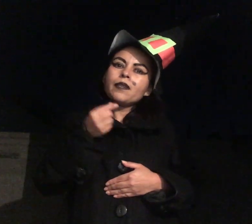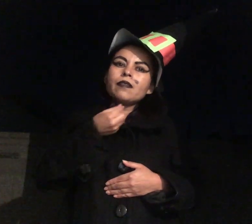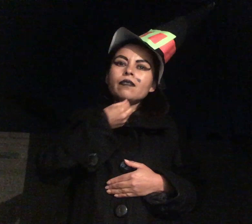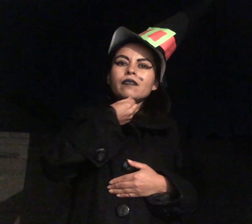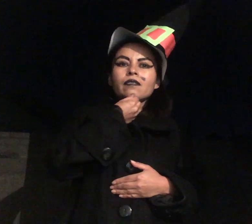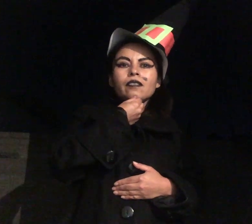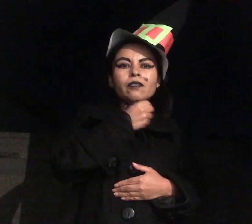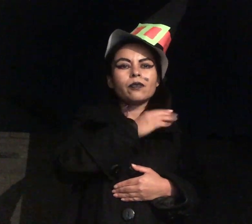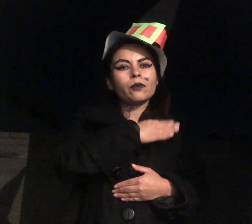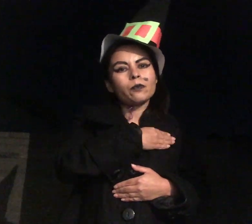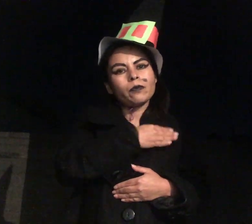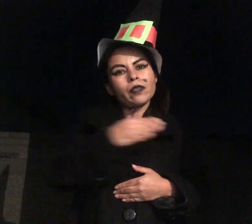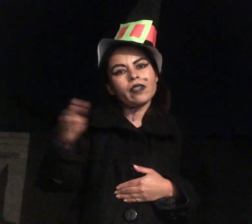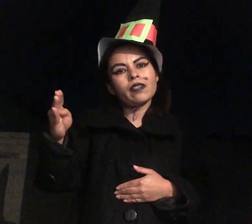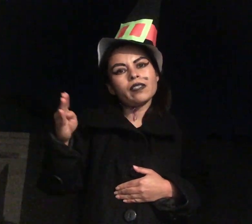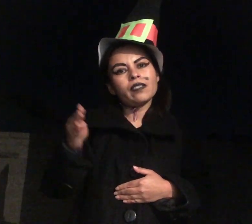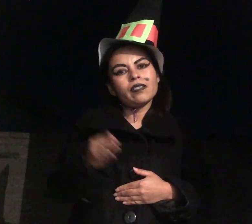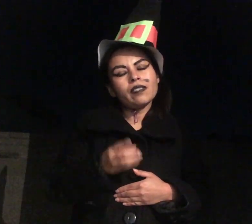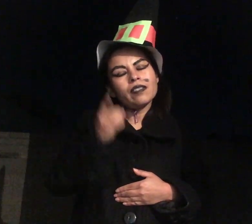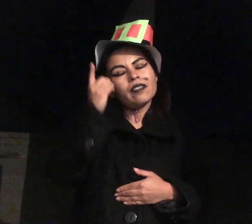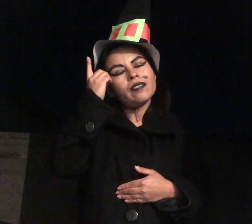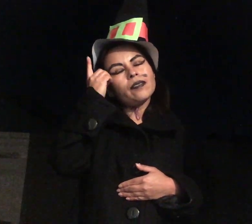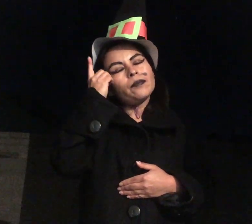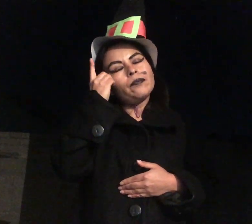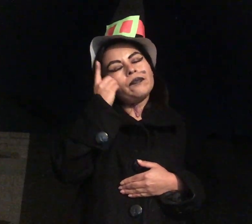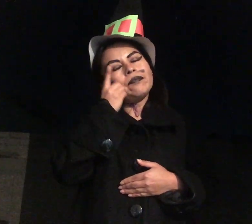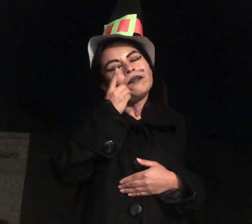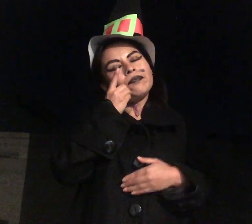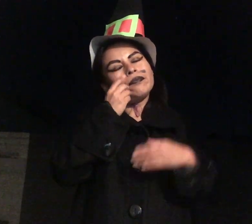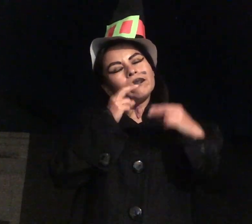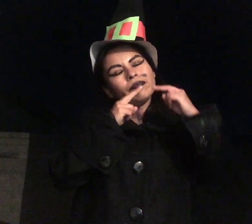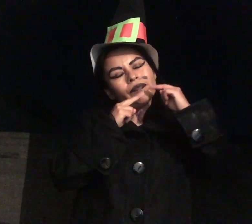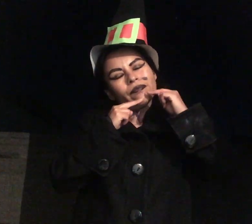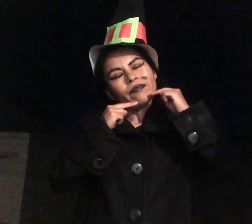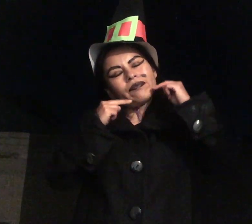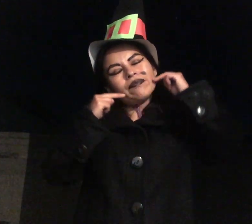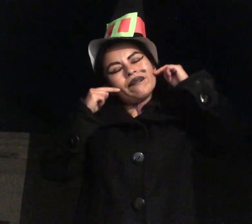Pero los buenos duermen risueños, dan ding.